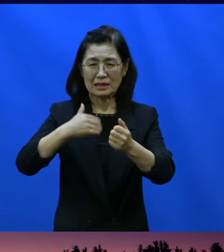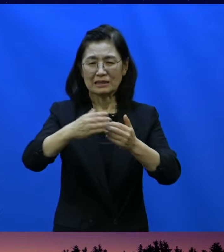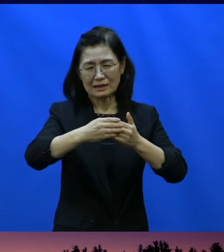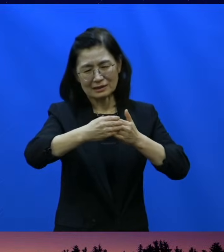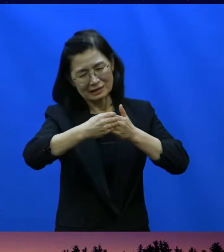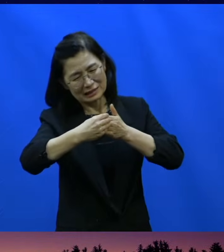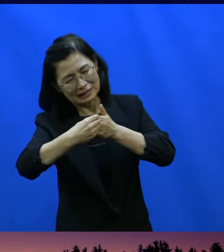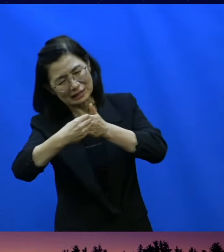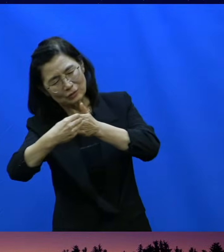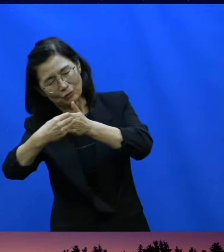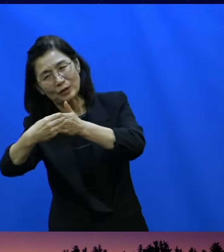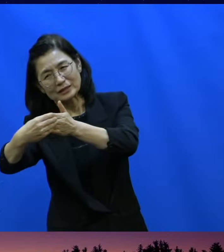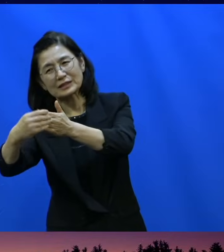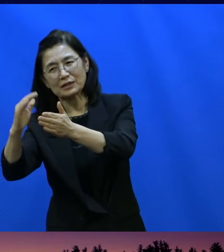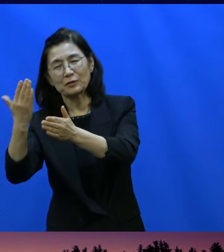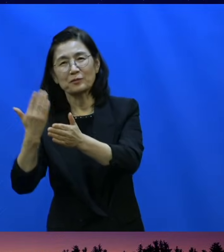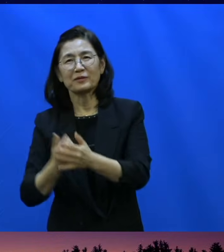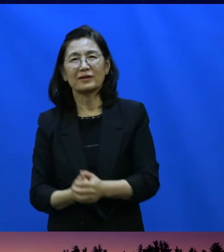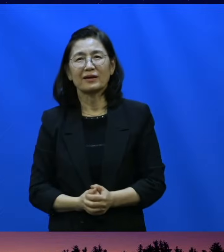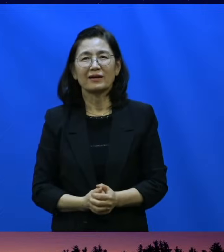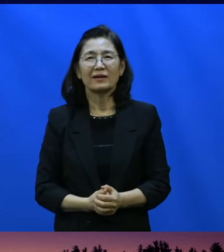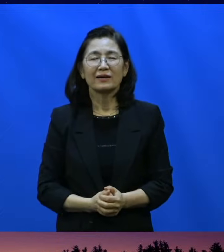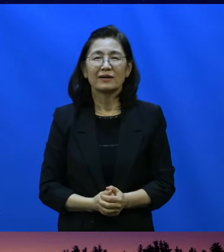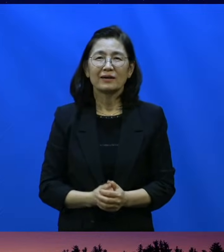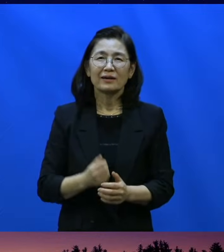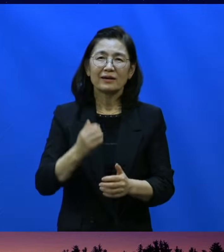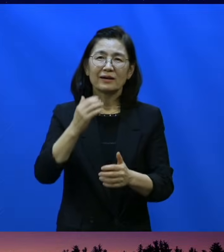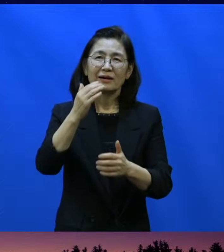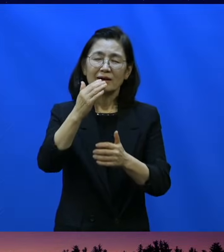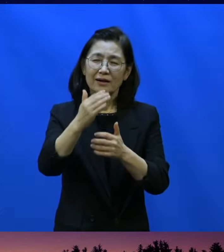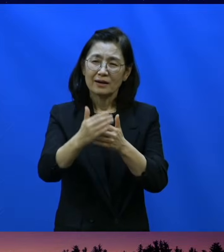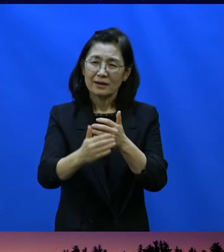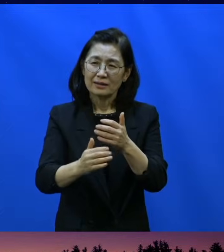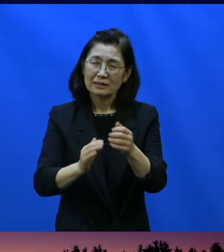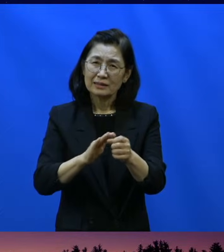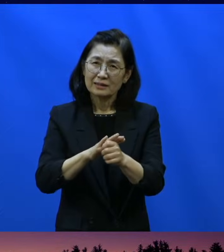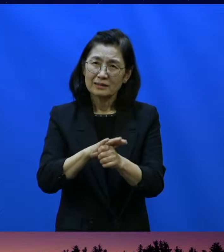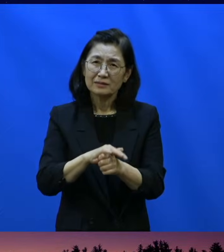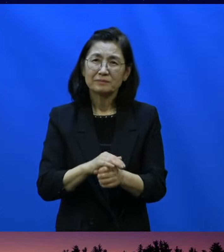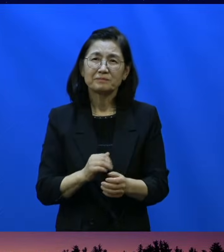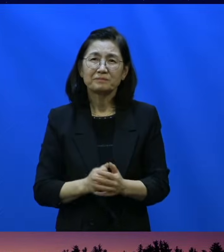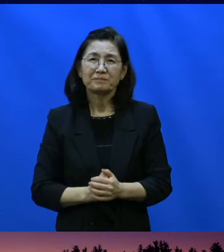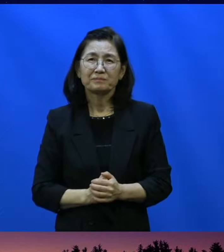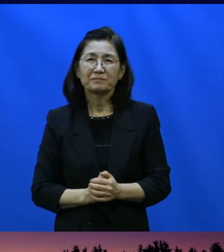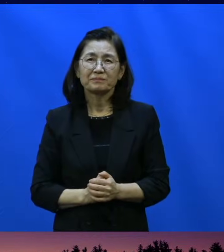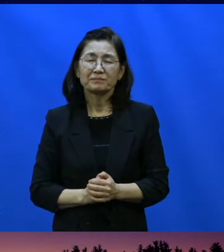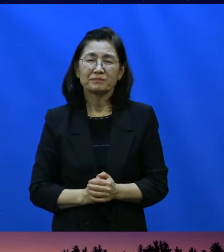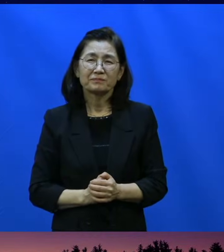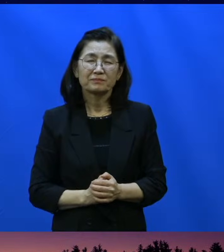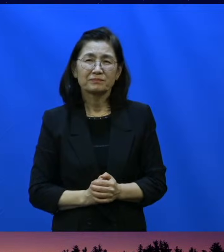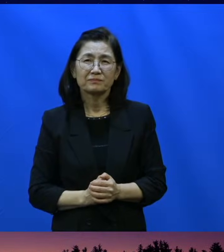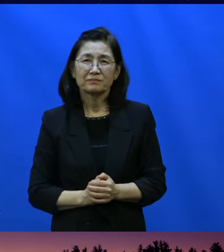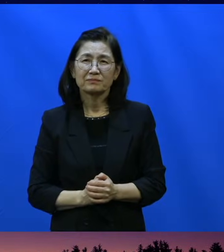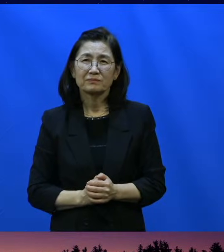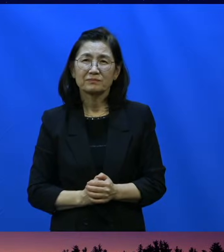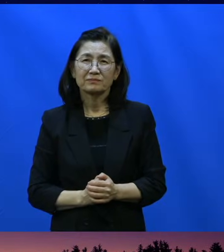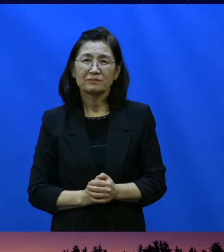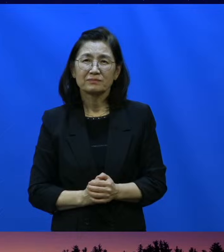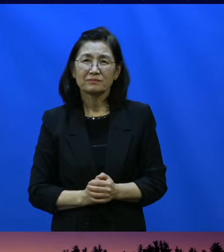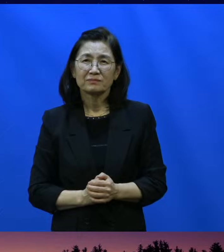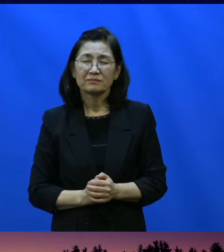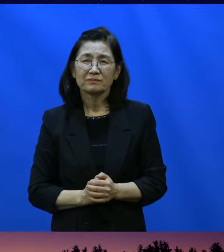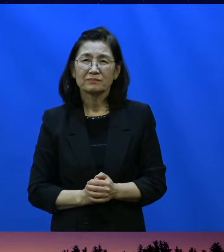그러니까 여러분 이 은혜 사랑을 진짜